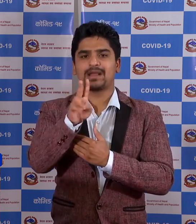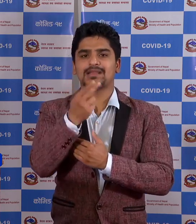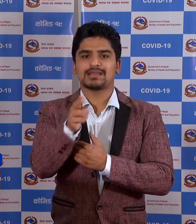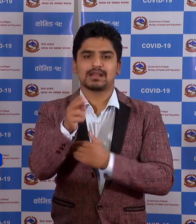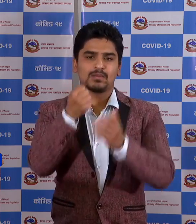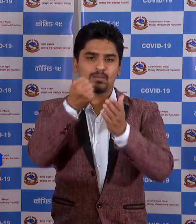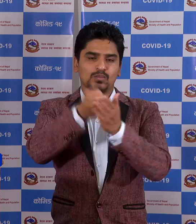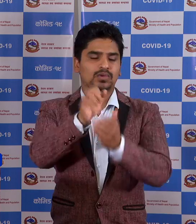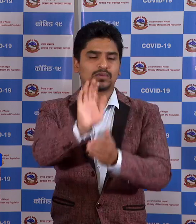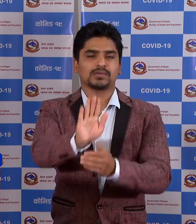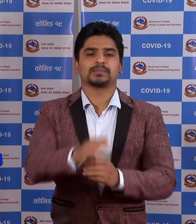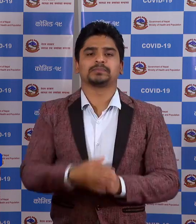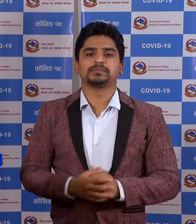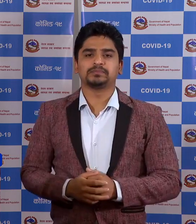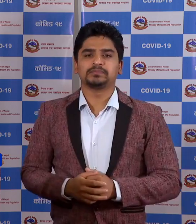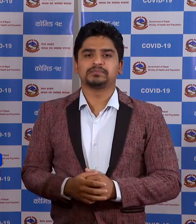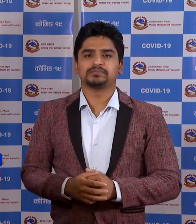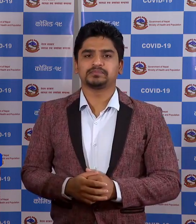342 जना पुगेको छ।